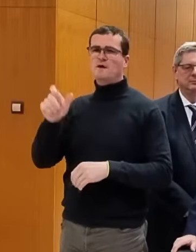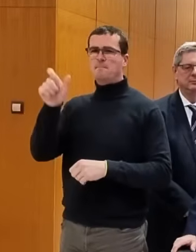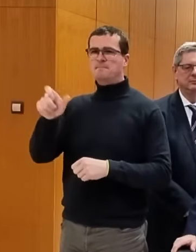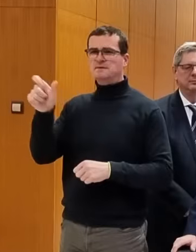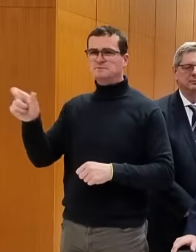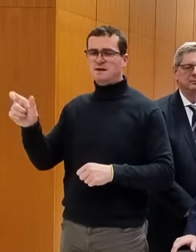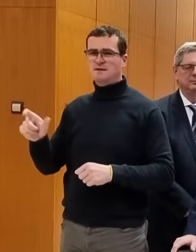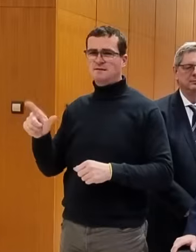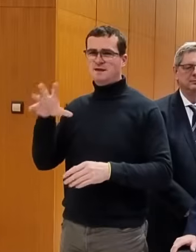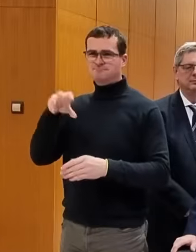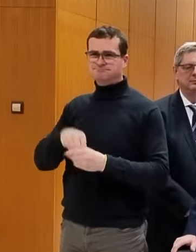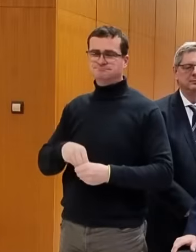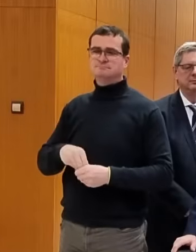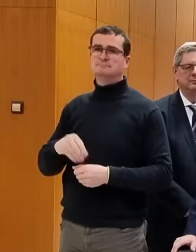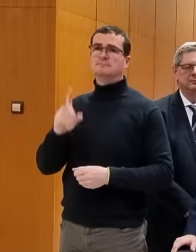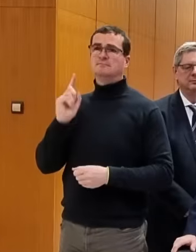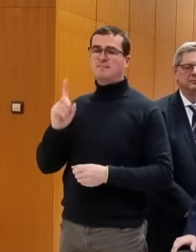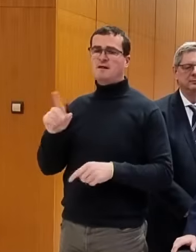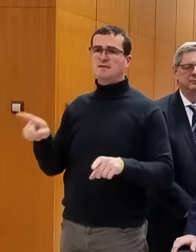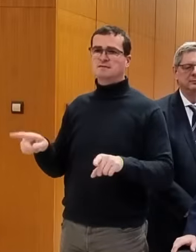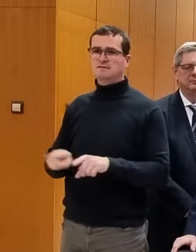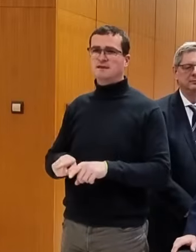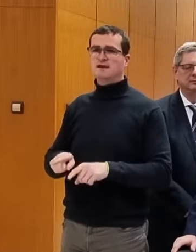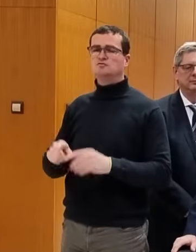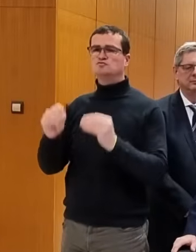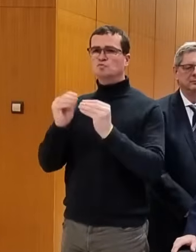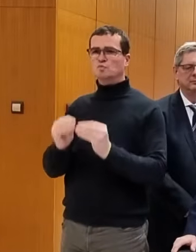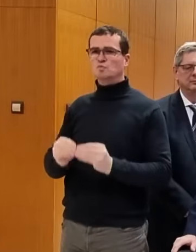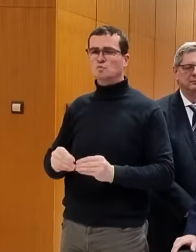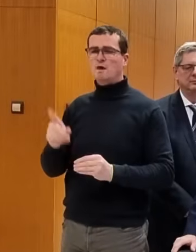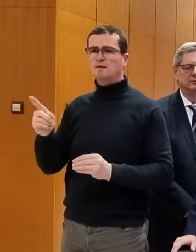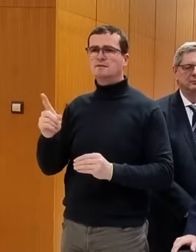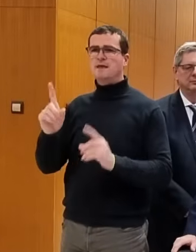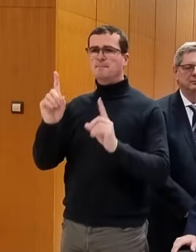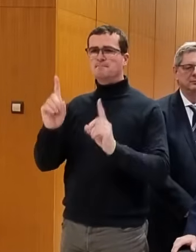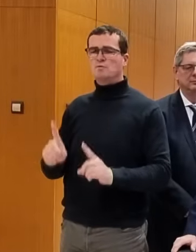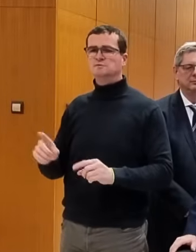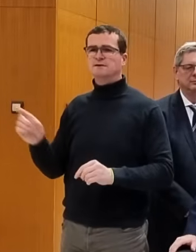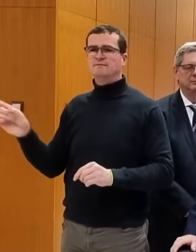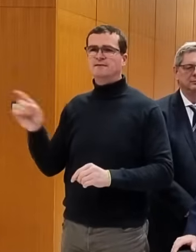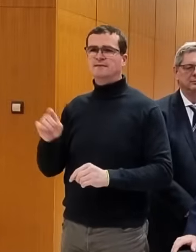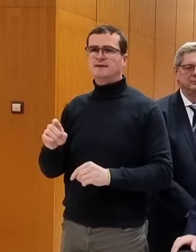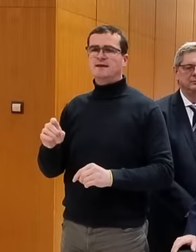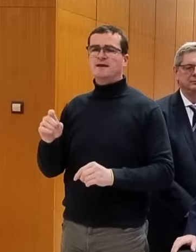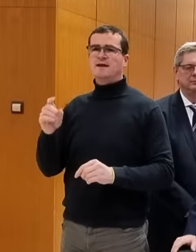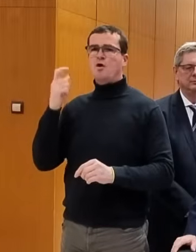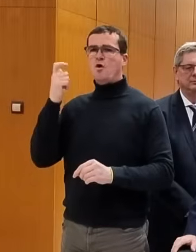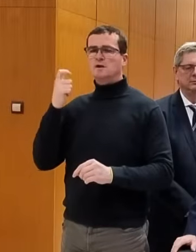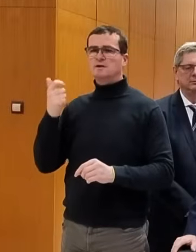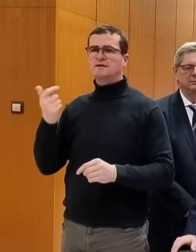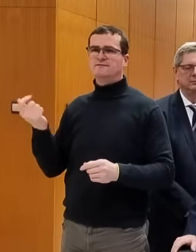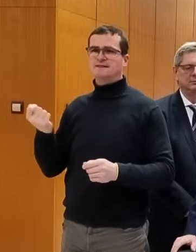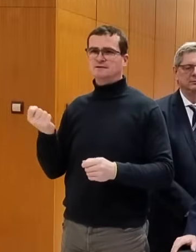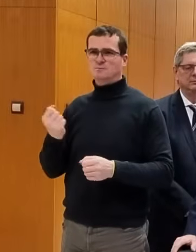personálne obsadenie, o nič iné, ale aj štruktúrálne zostavenie jednotlivých orgánov činných v trestnom konaní, ale